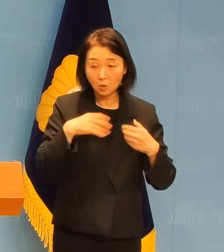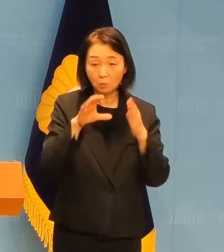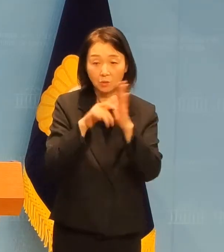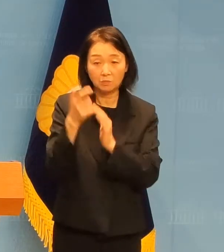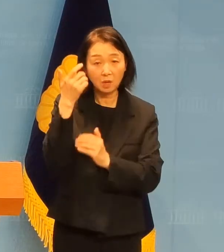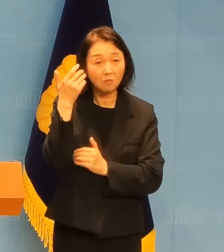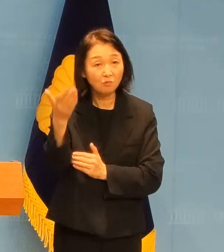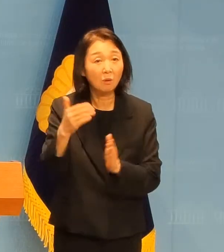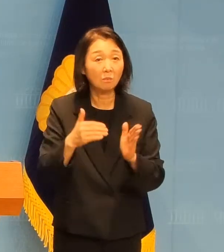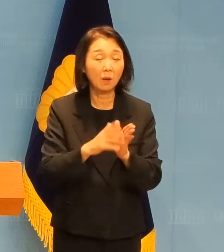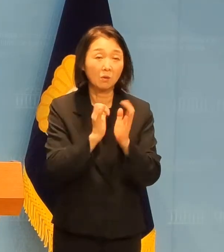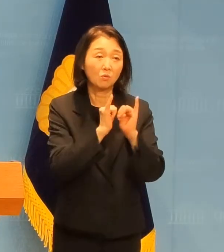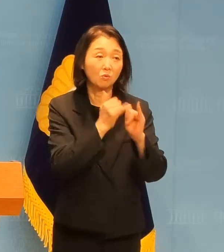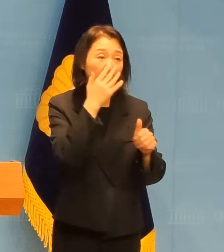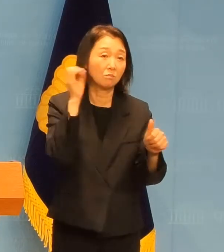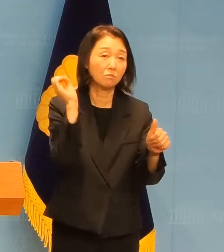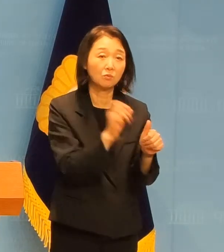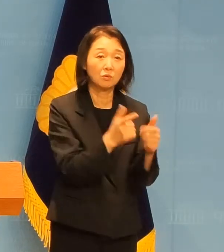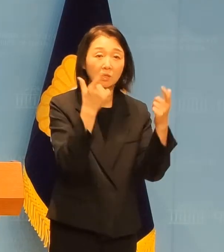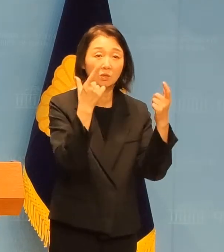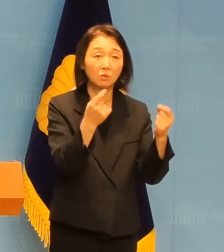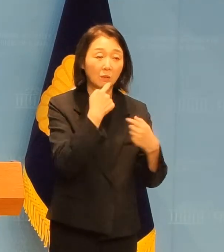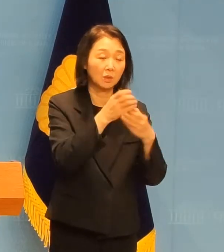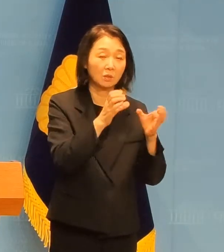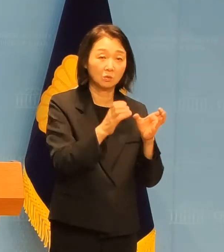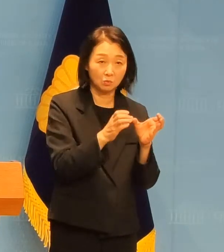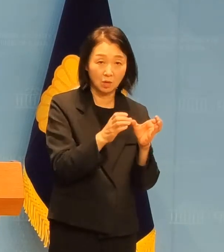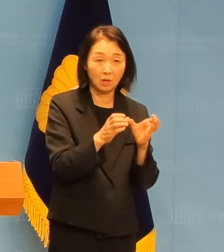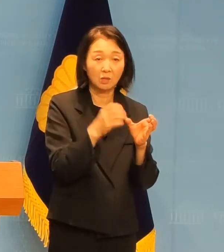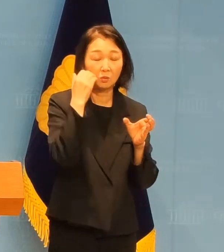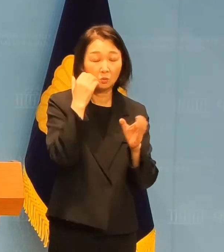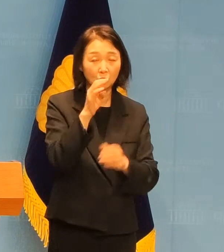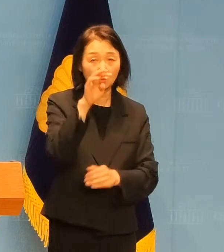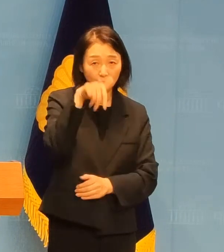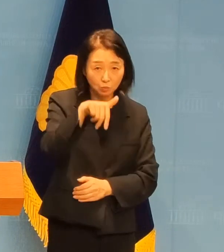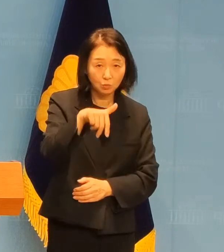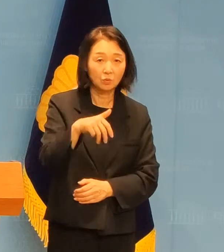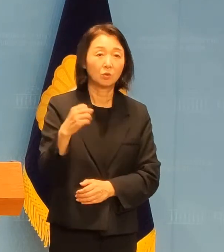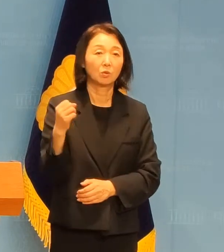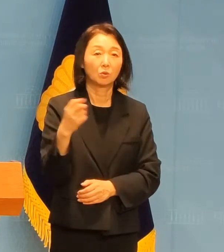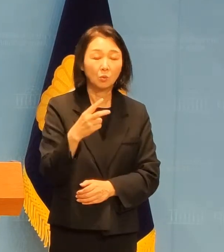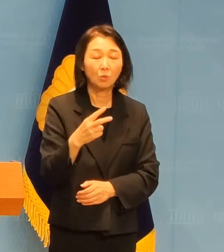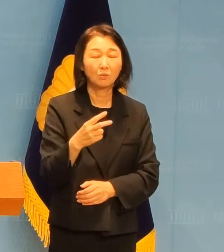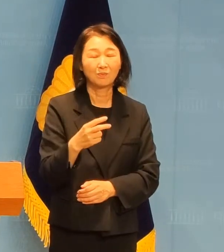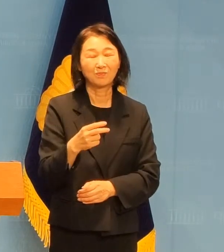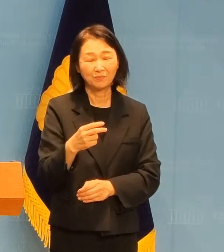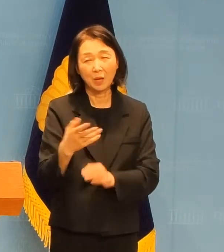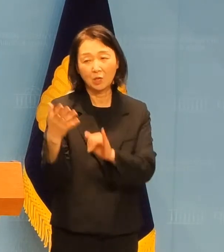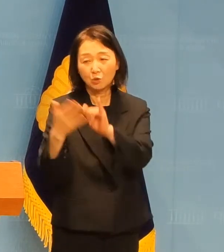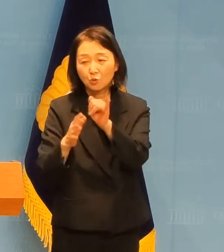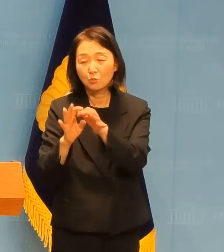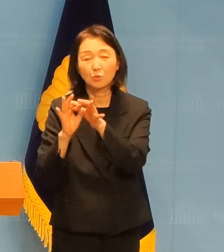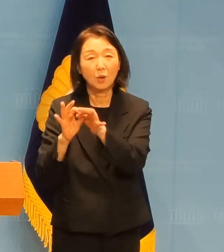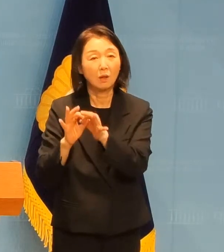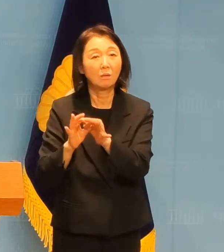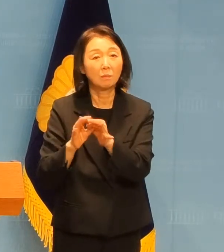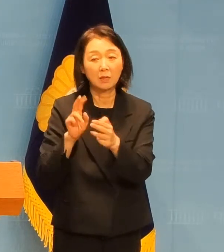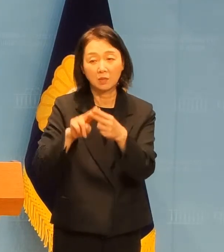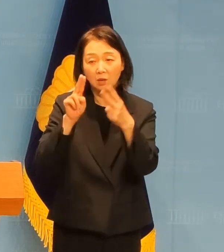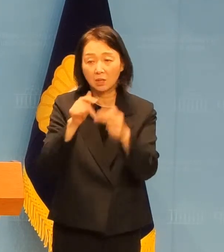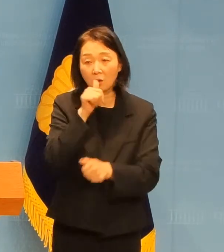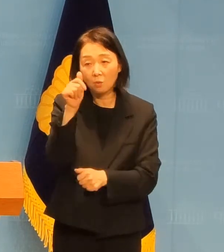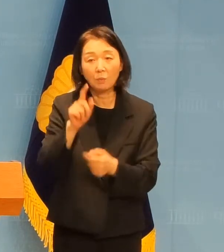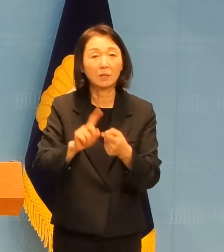나와 국민을 농락한 더불어민주당의 부승찬 의원과 어용 유튜브들에게는